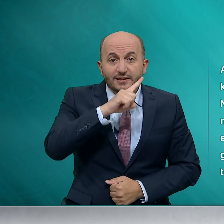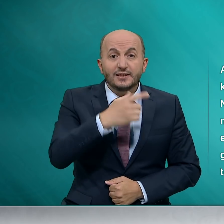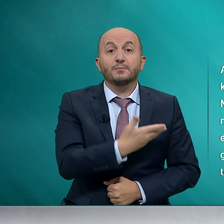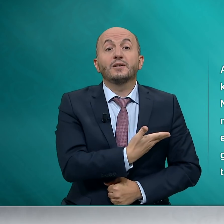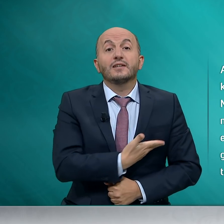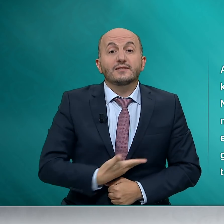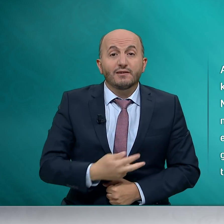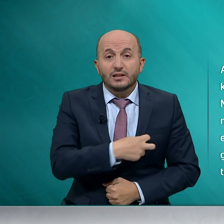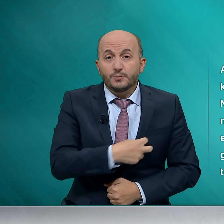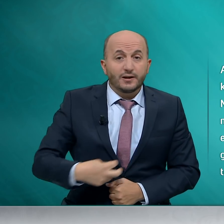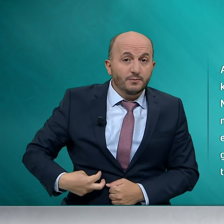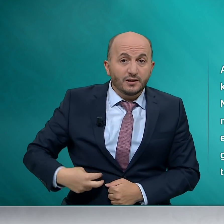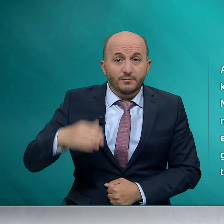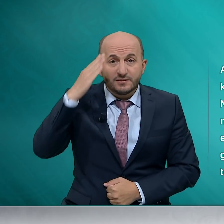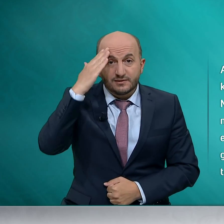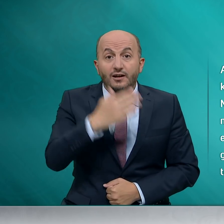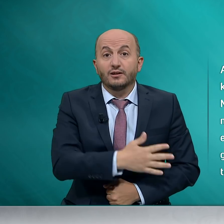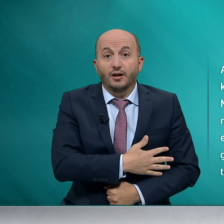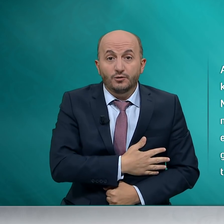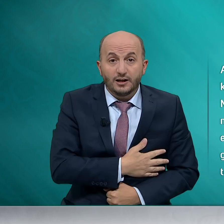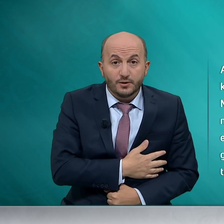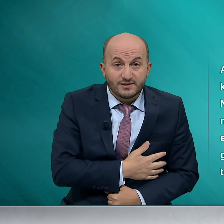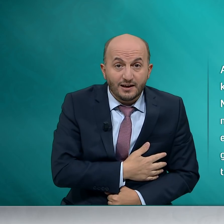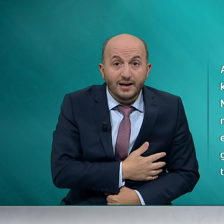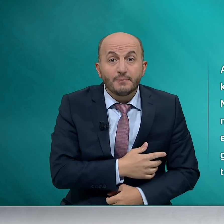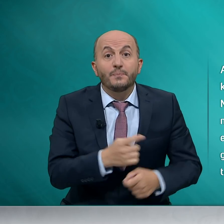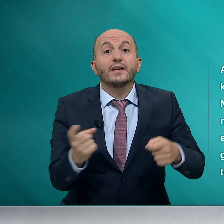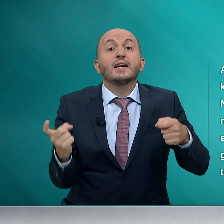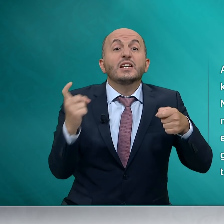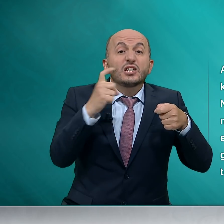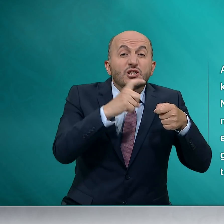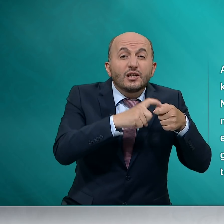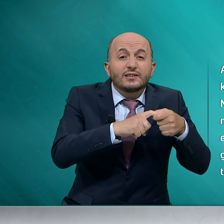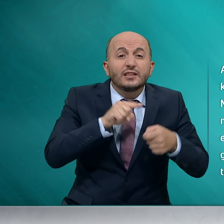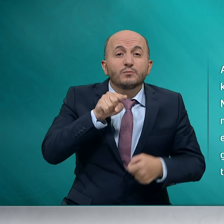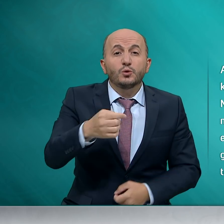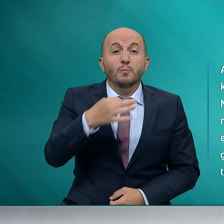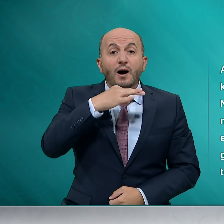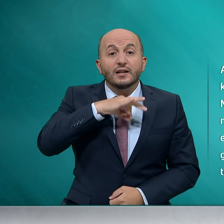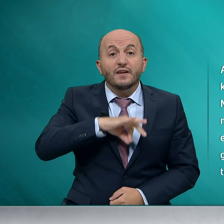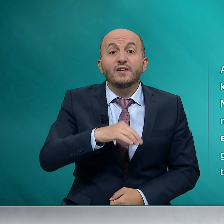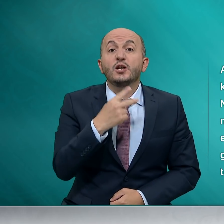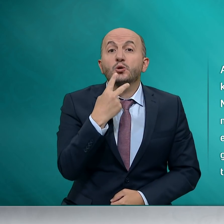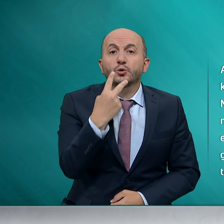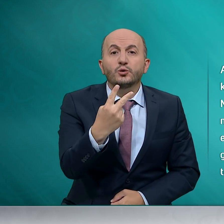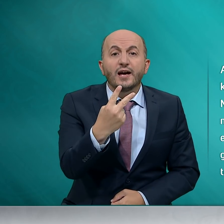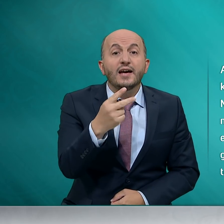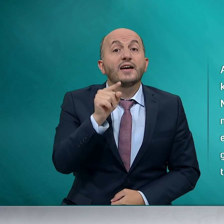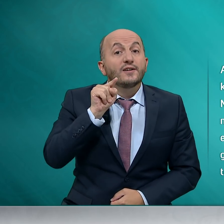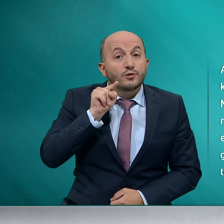Nitekim sevgili Peygamberimiz sallallahu aleyhi ve sellem hicretin bu manevi yönüne